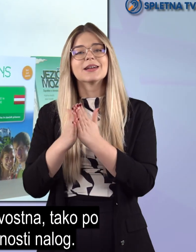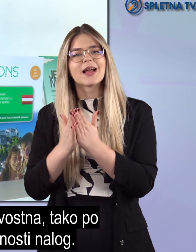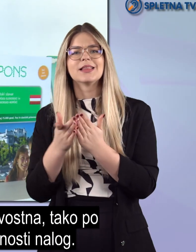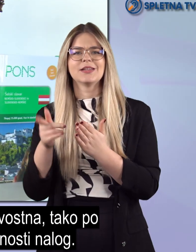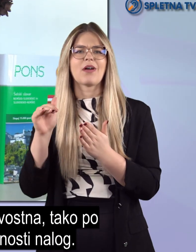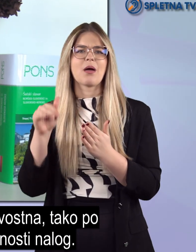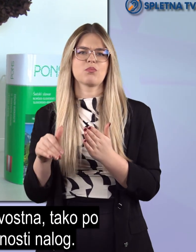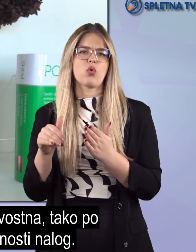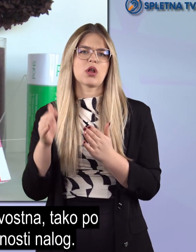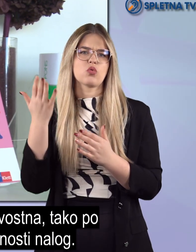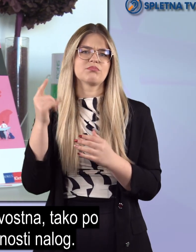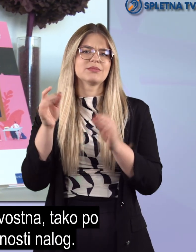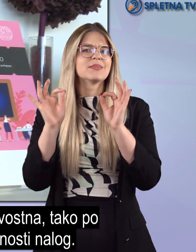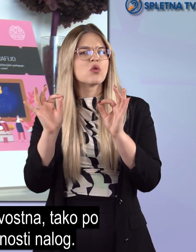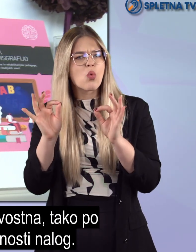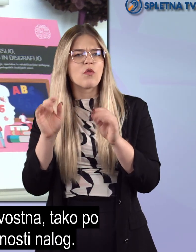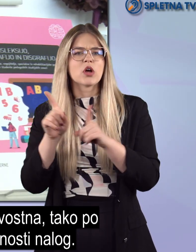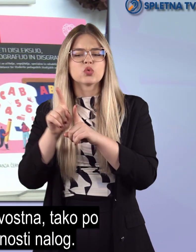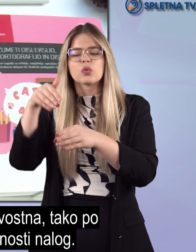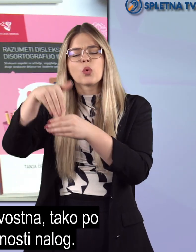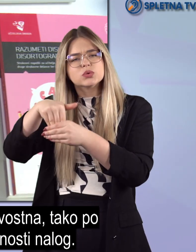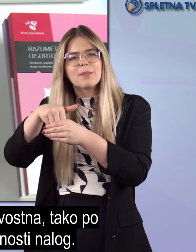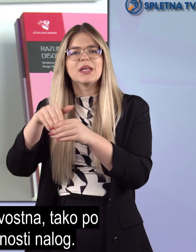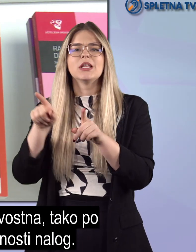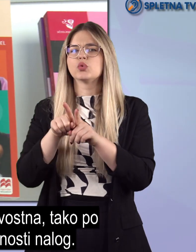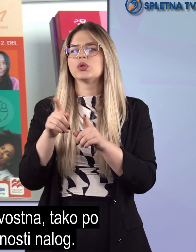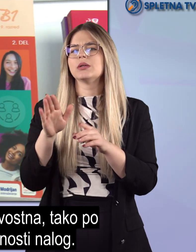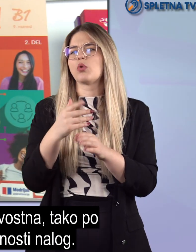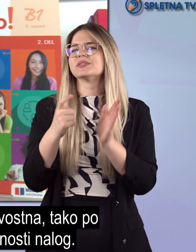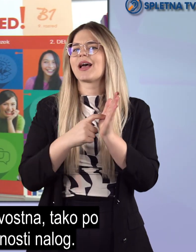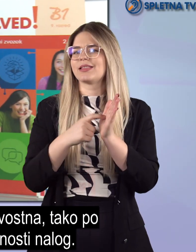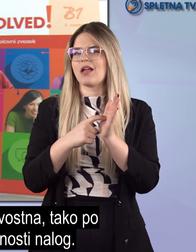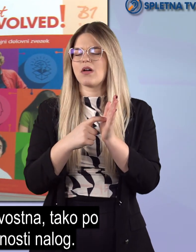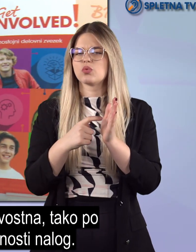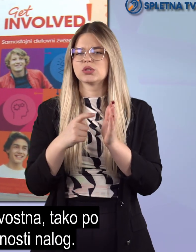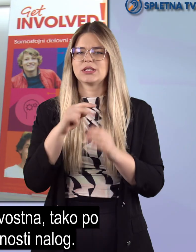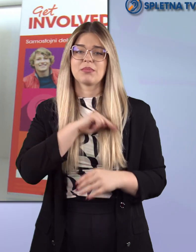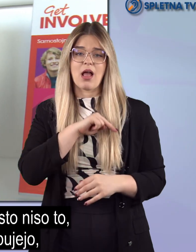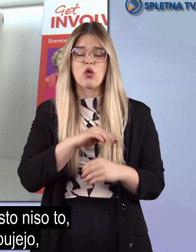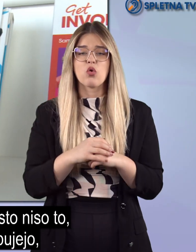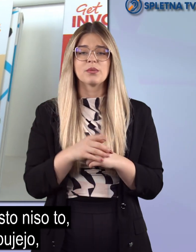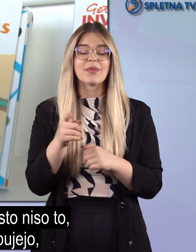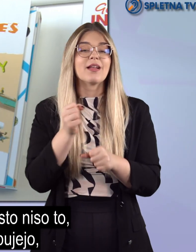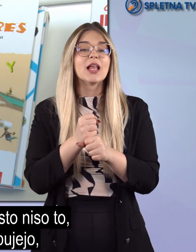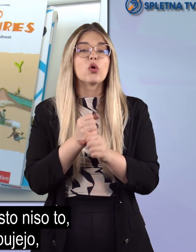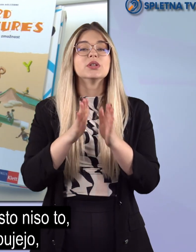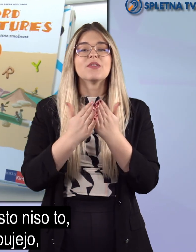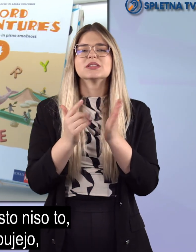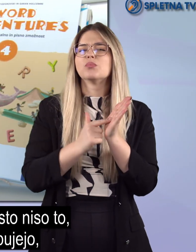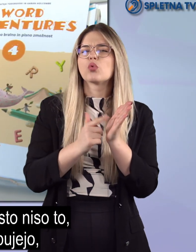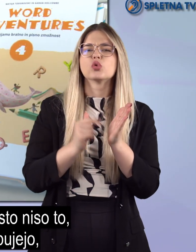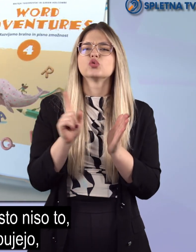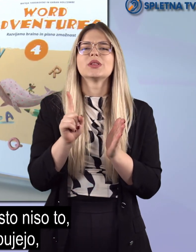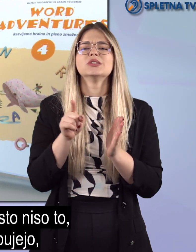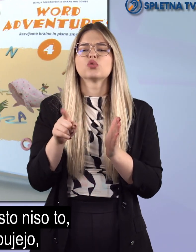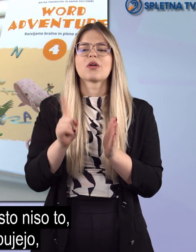Gradiva morajo biti kakovostna, tako po vsebini kot po zahtevnosti nalog. Delovni zvezki pogosto niso to,